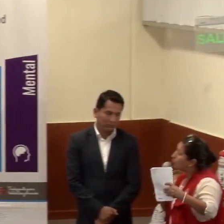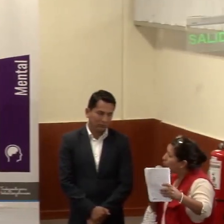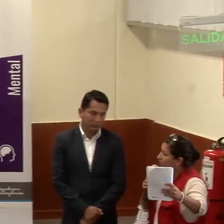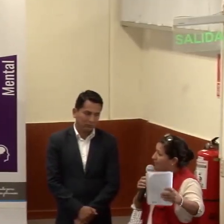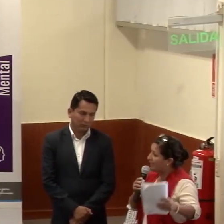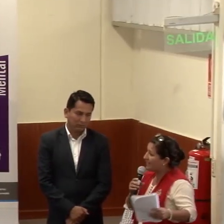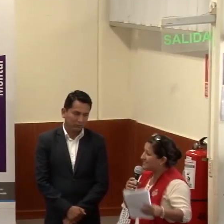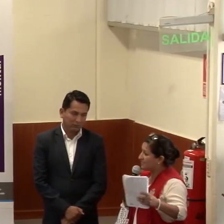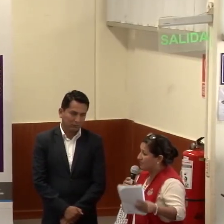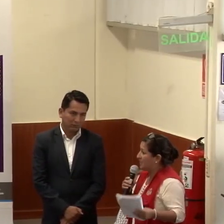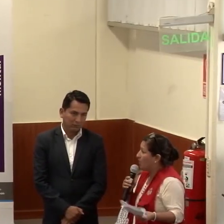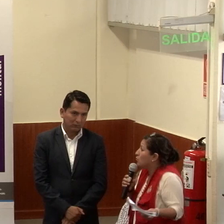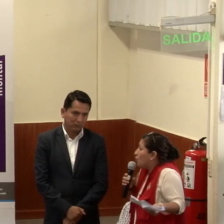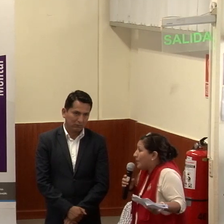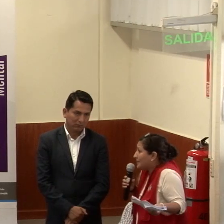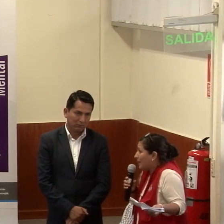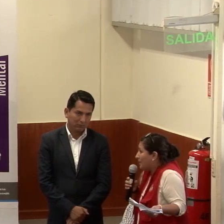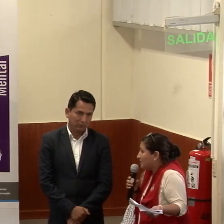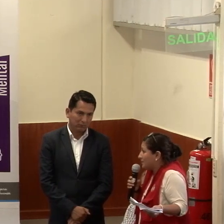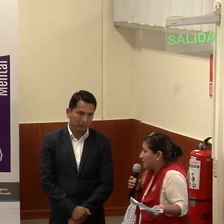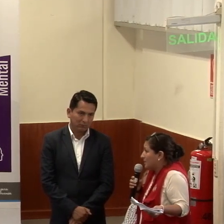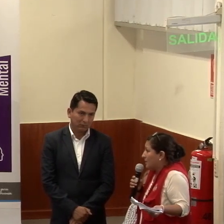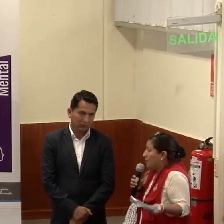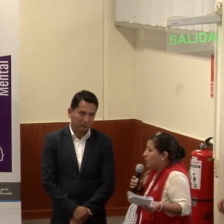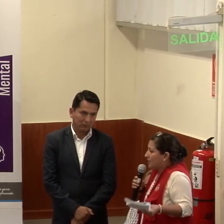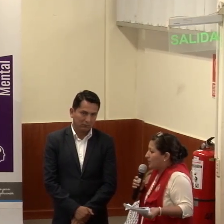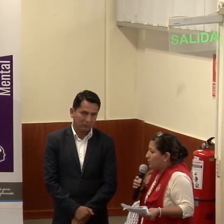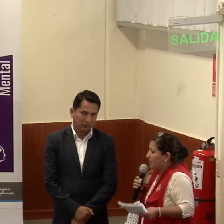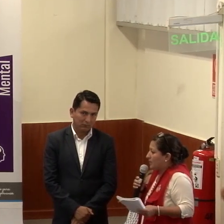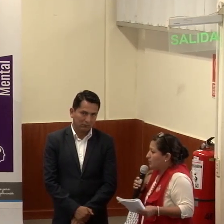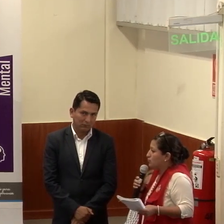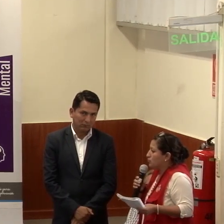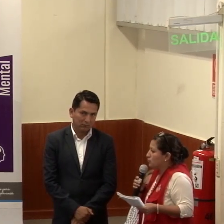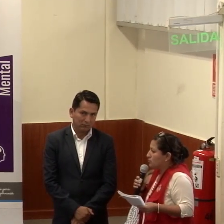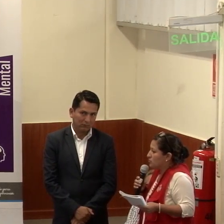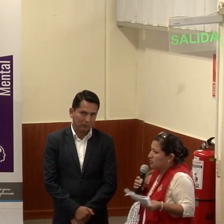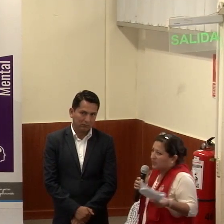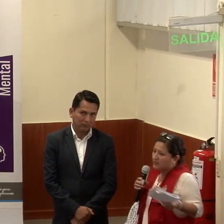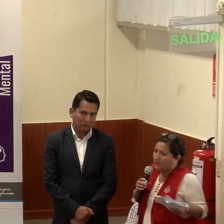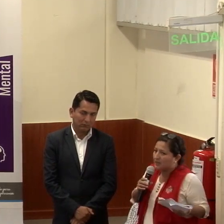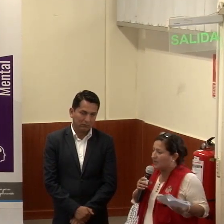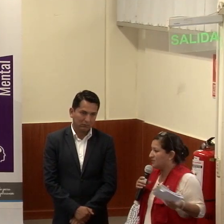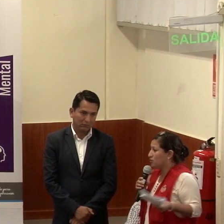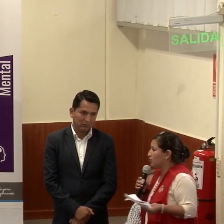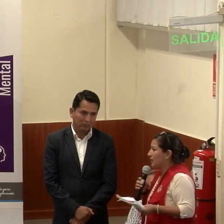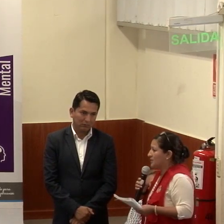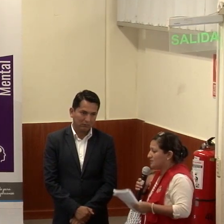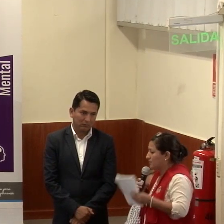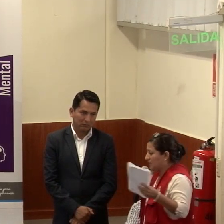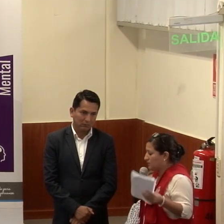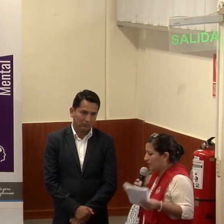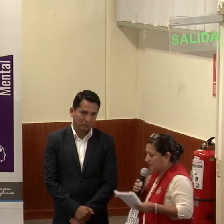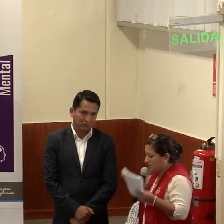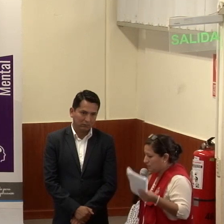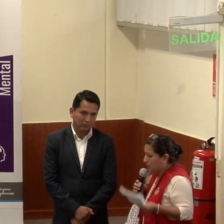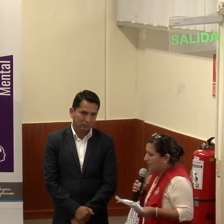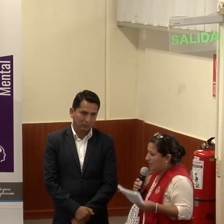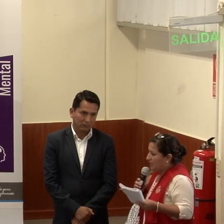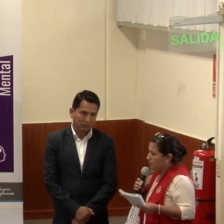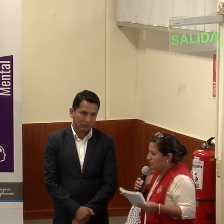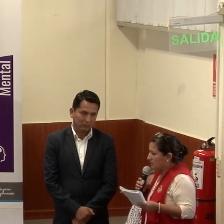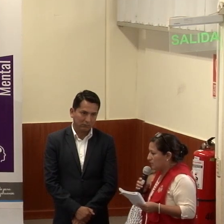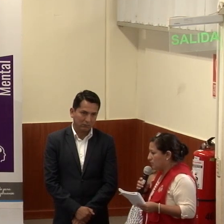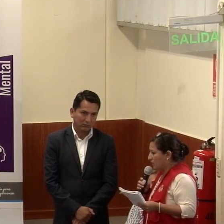no ocurre a darle el certificado automáticamente? ¿Por qué? Porque nosotros, ustedes saben que el distrito de Ate es inmensa la